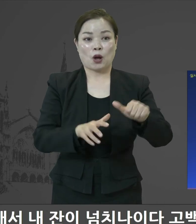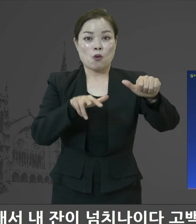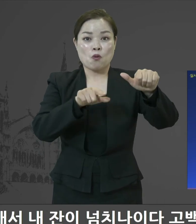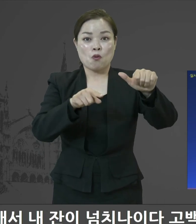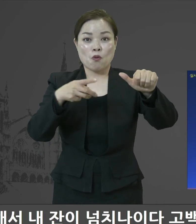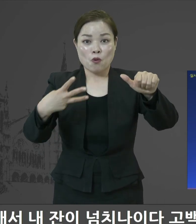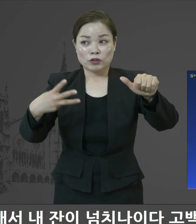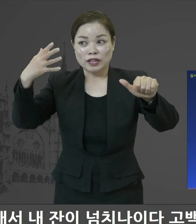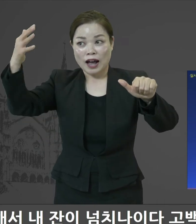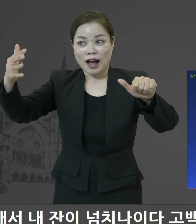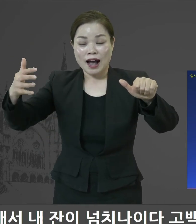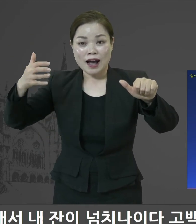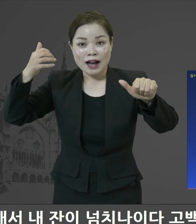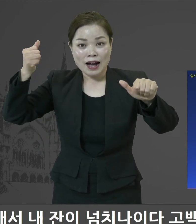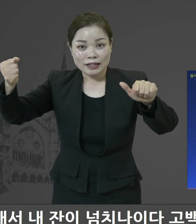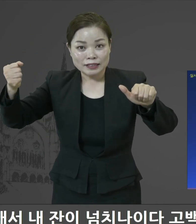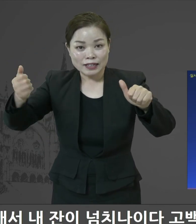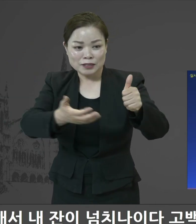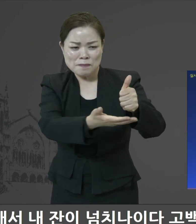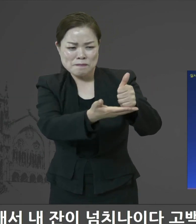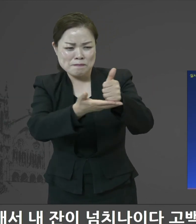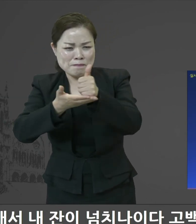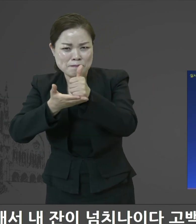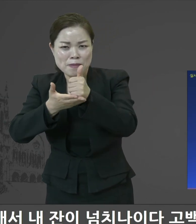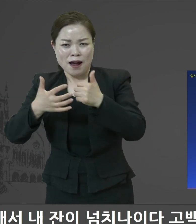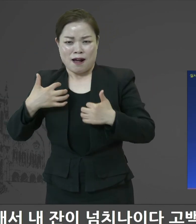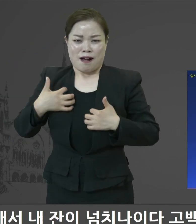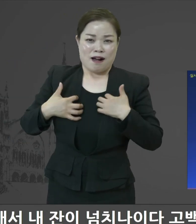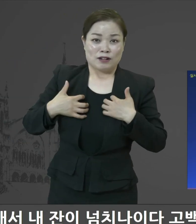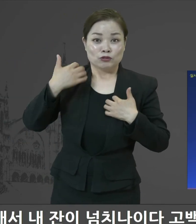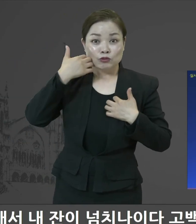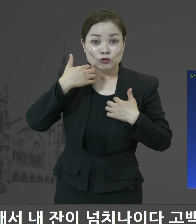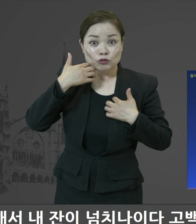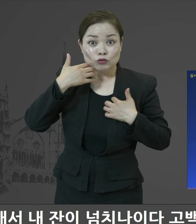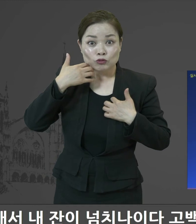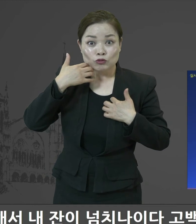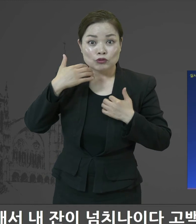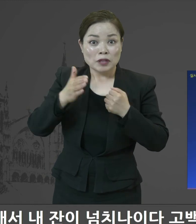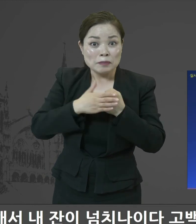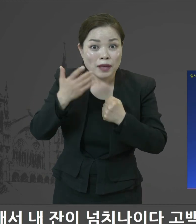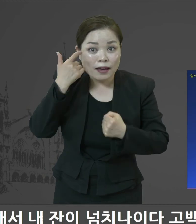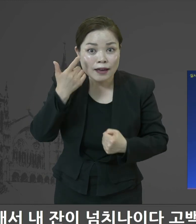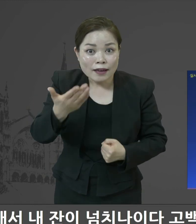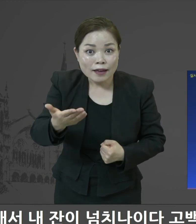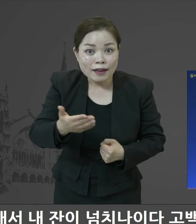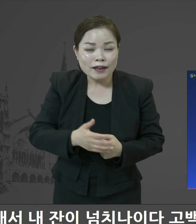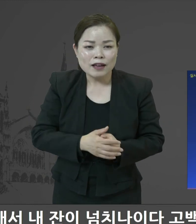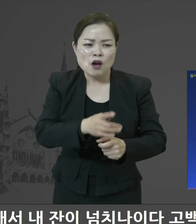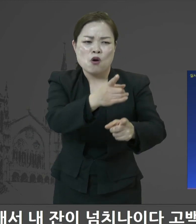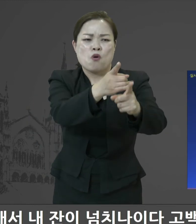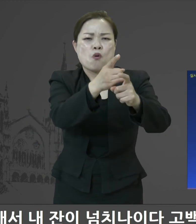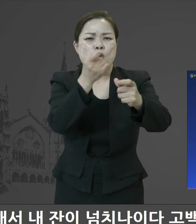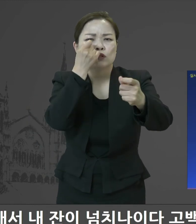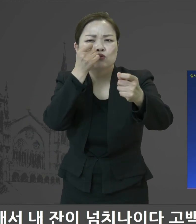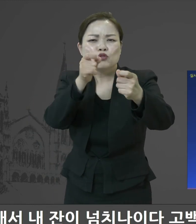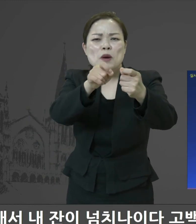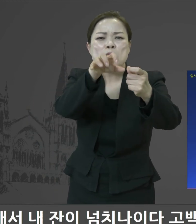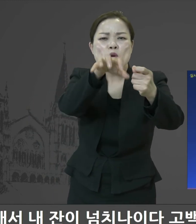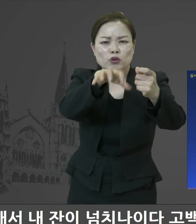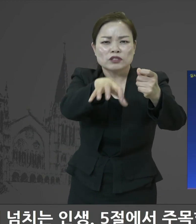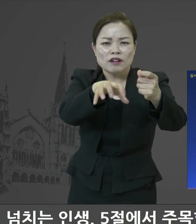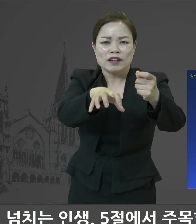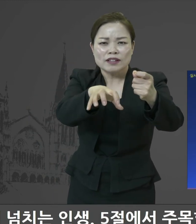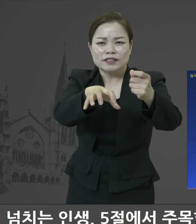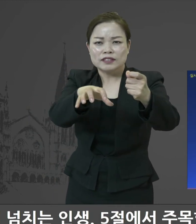있습니다. 하나님의 대접과 하나님의 환대가 누구 앞에서 행해진 것인 줄 아십니까? 원수의